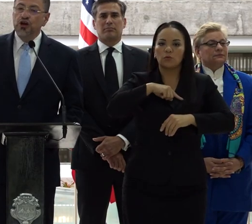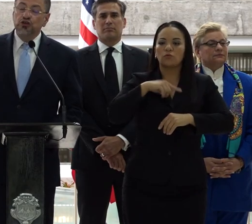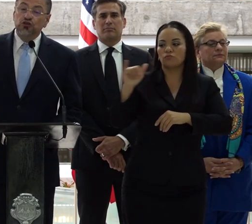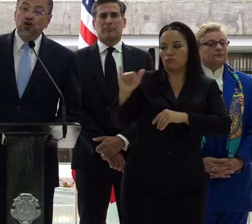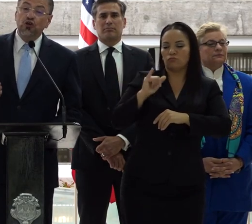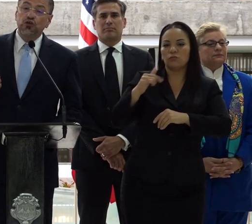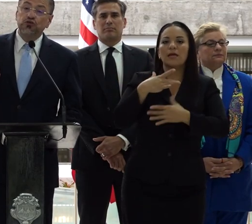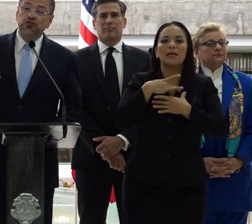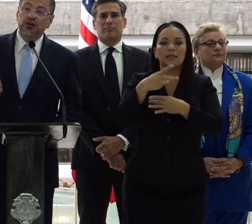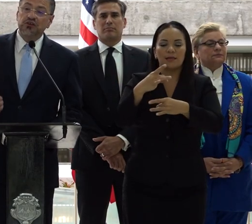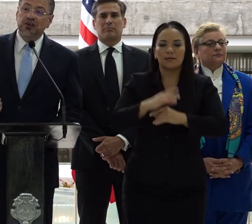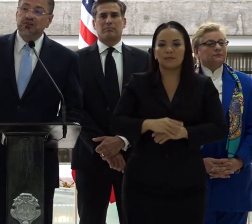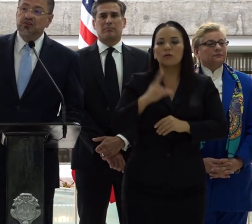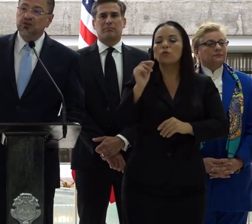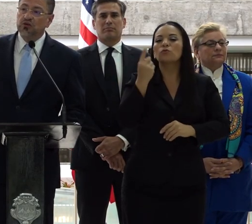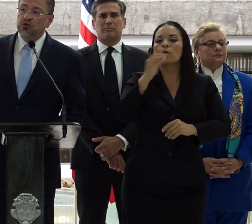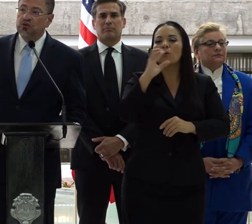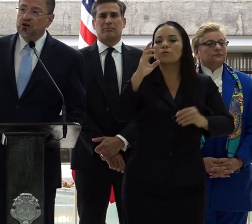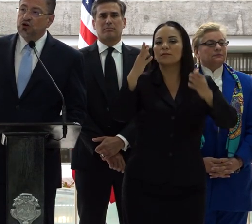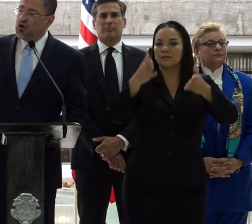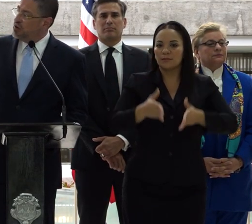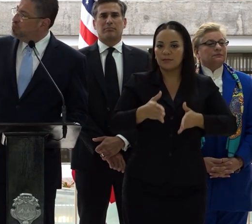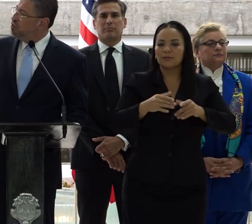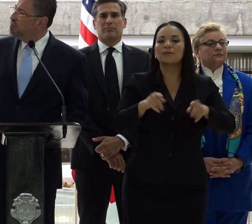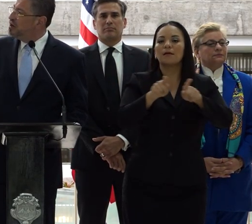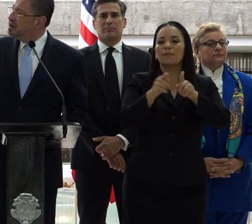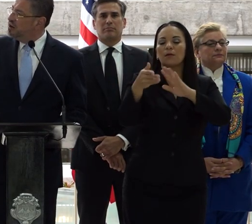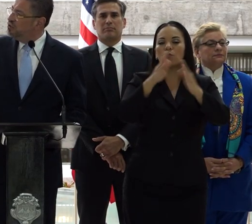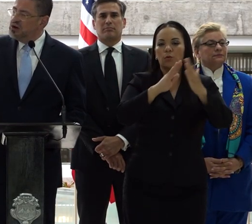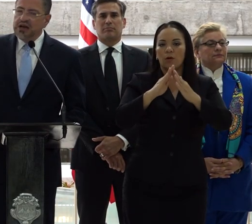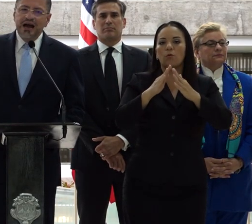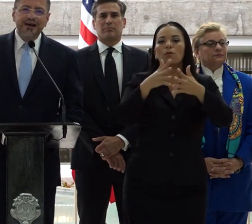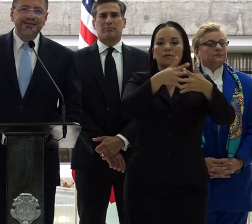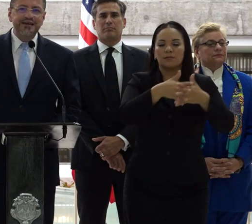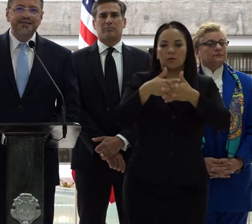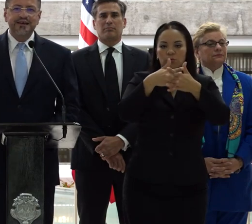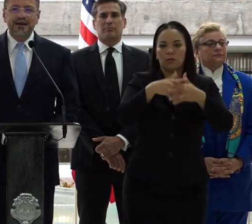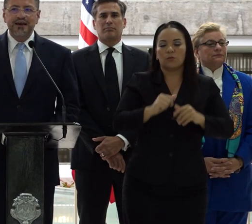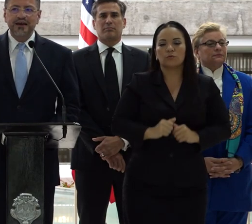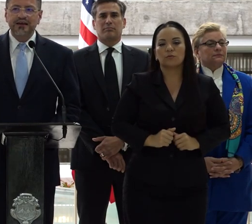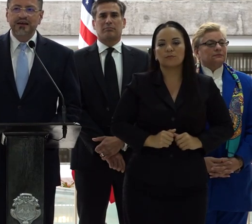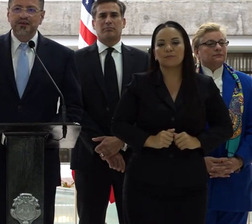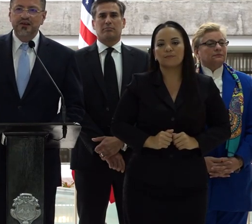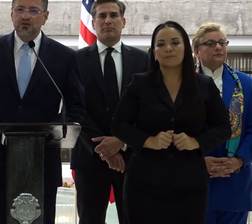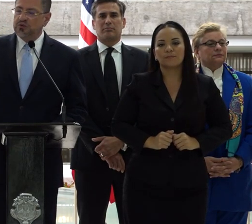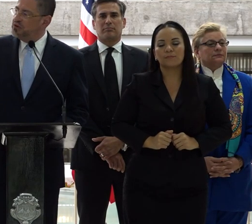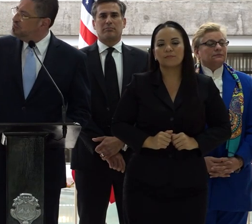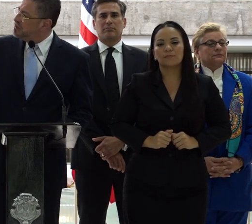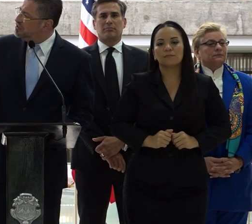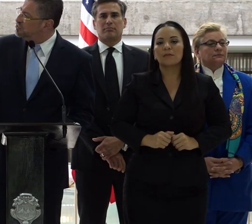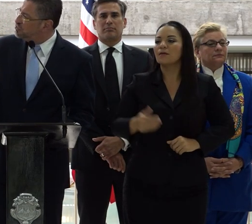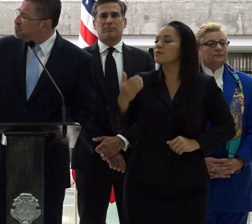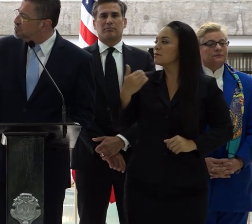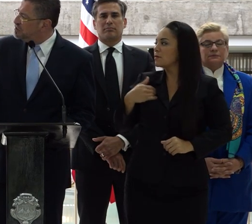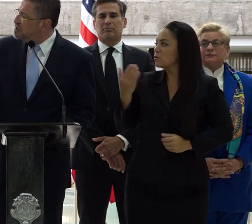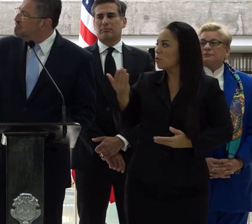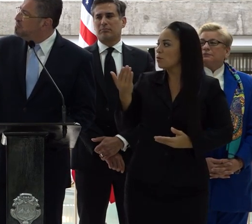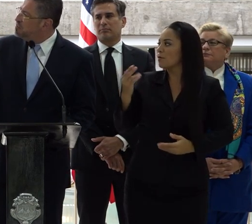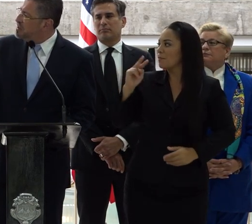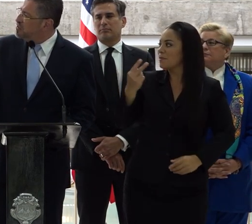común, no solo los costarricenses, sino con el pueblo americano. Así es que, señor